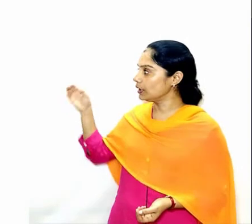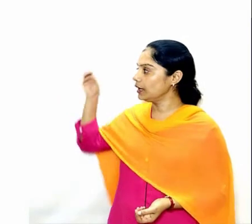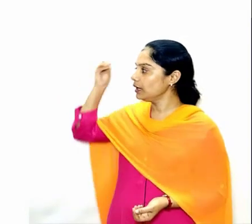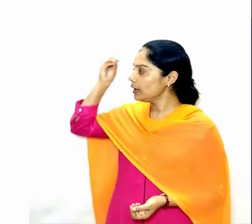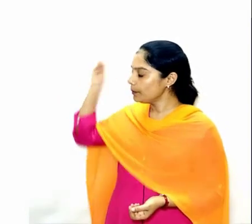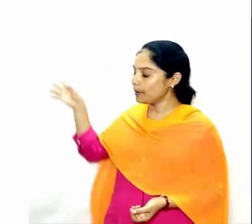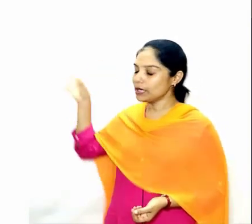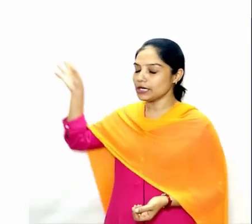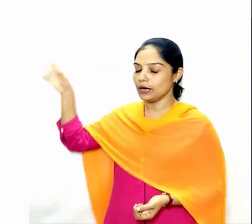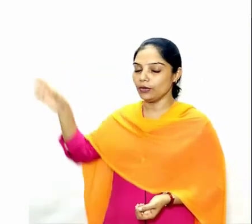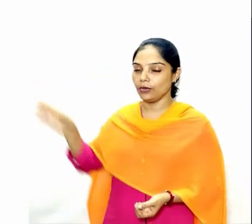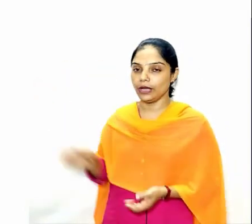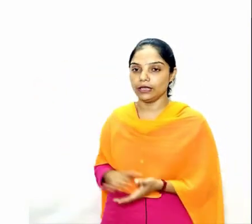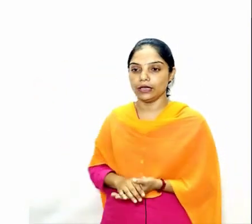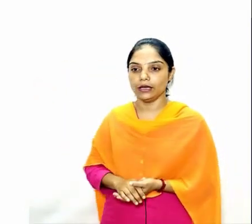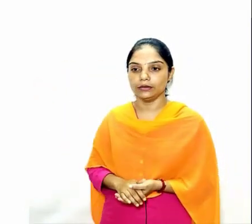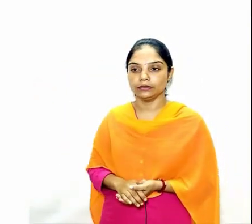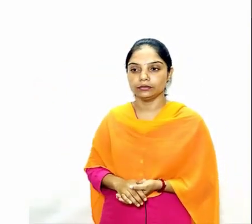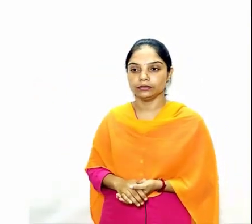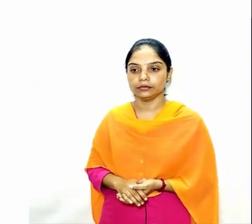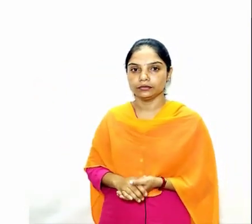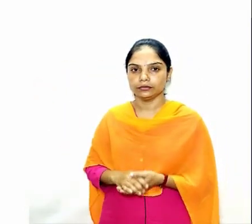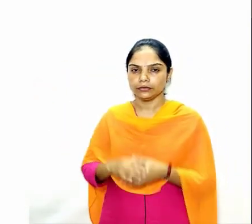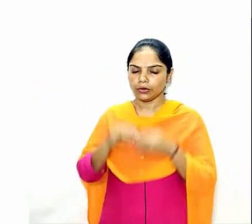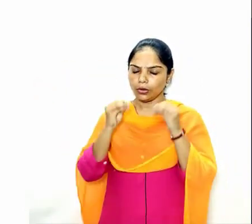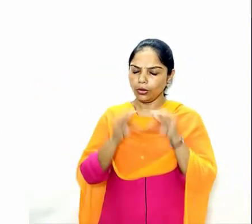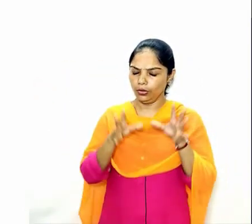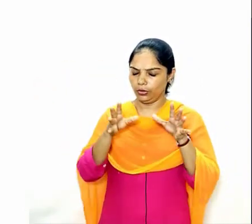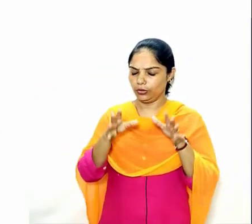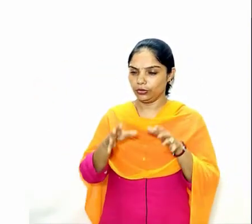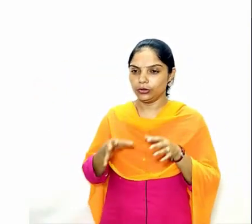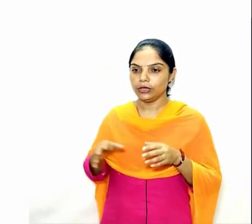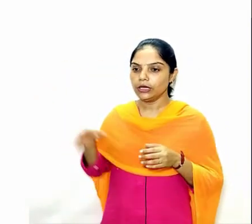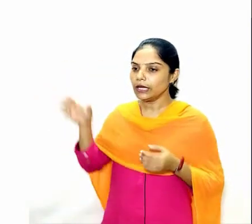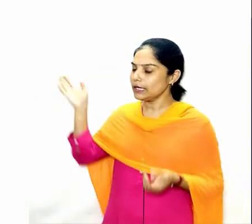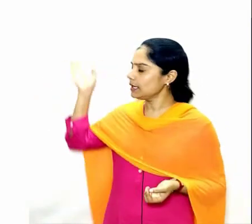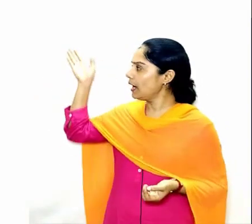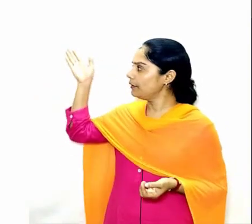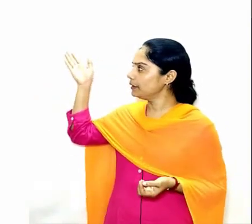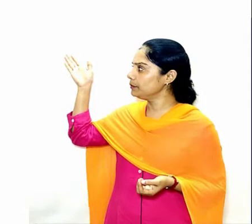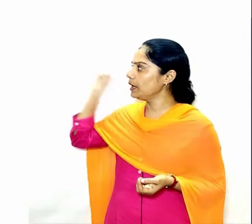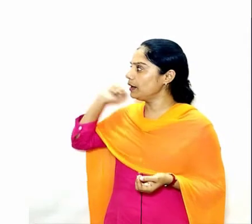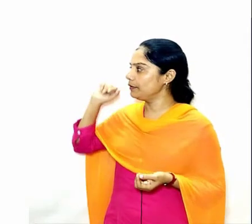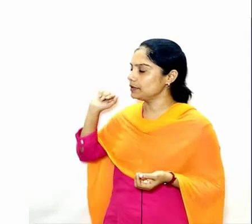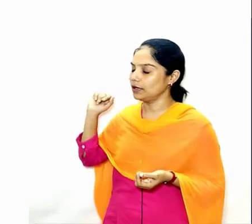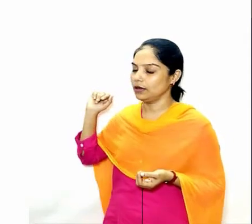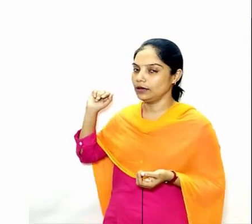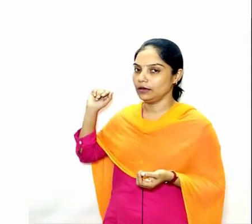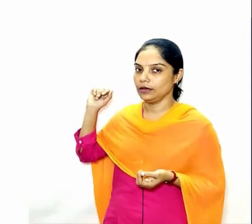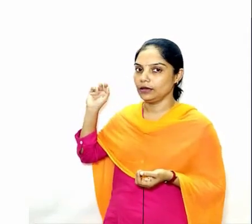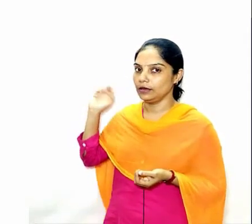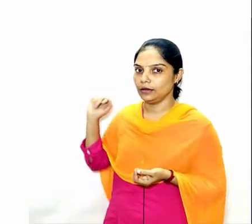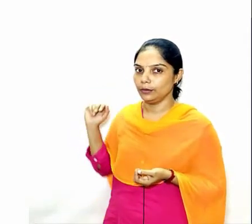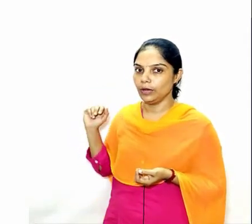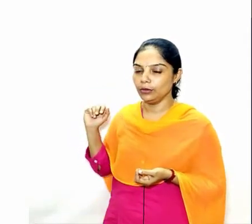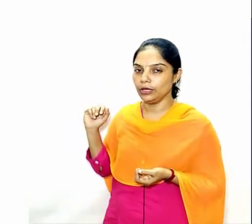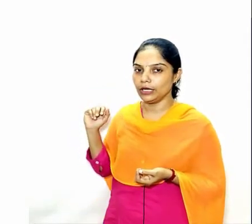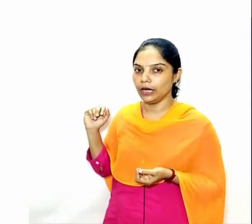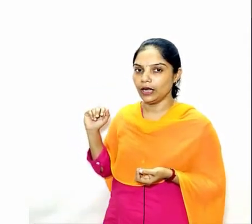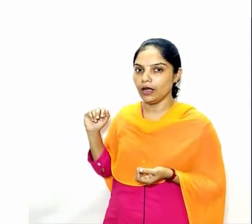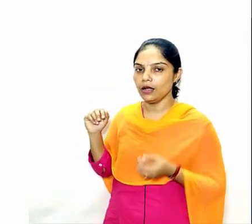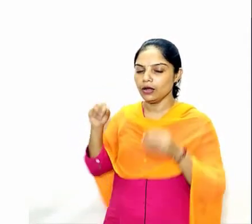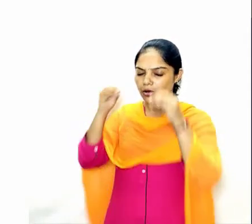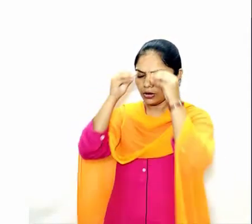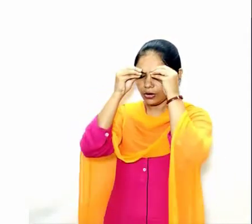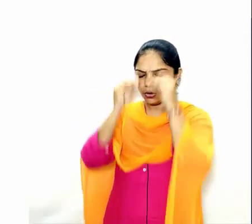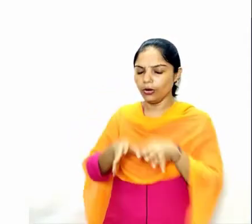भालू थककर परेशान हो गया था। ओह, किस आफत में आ फंसा? भालू ने